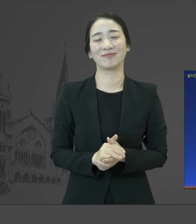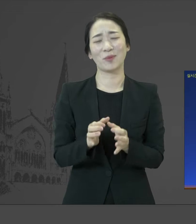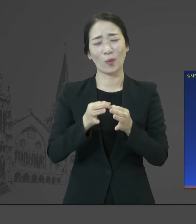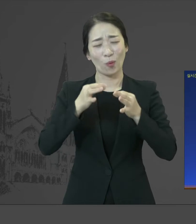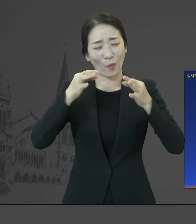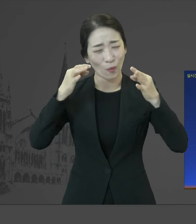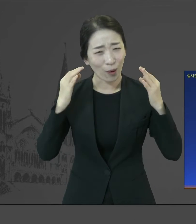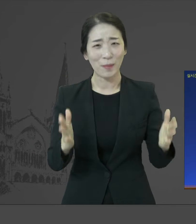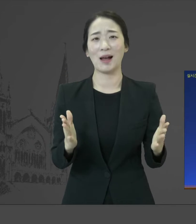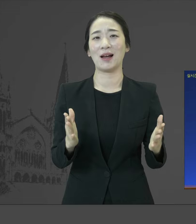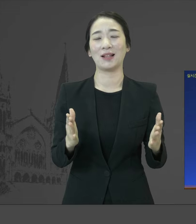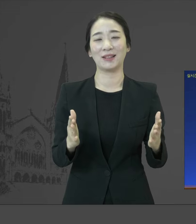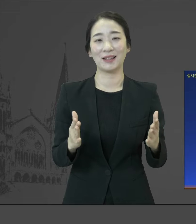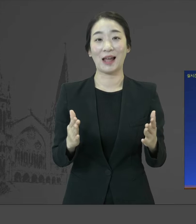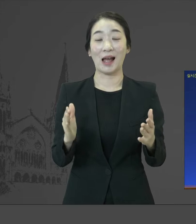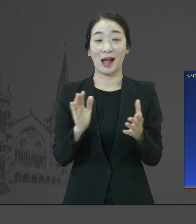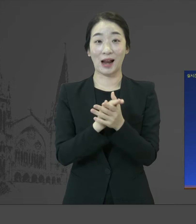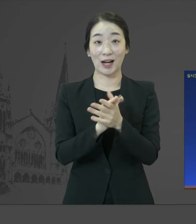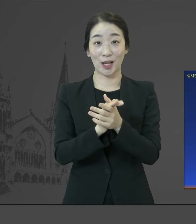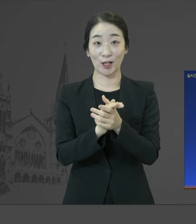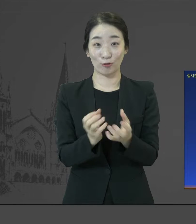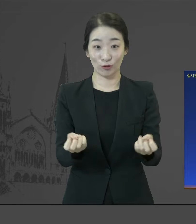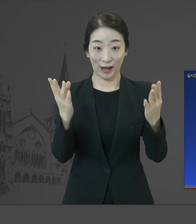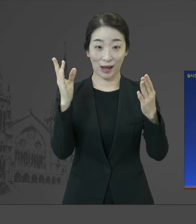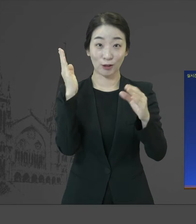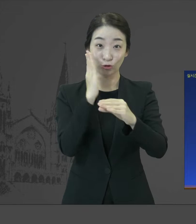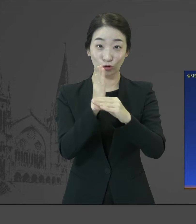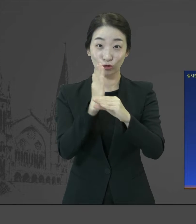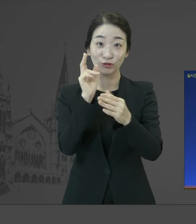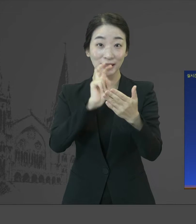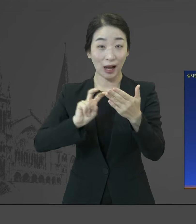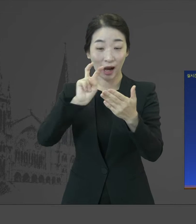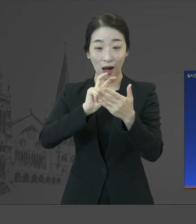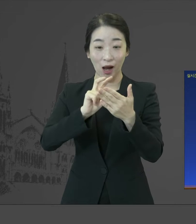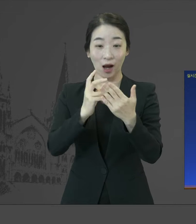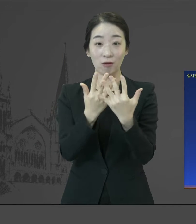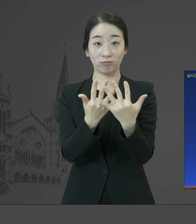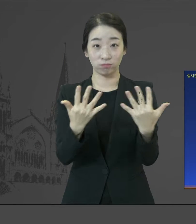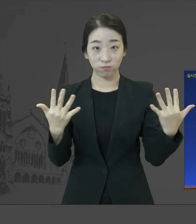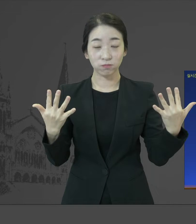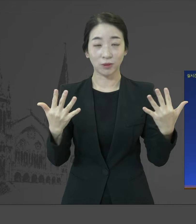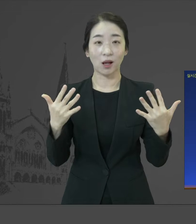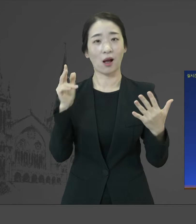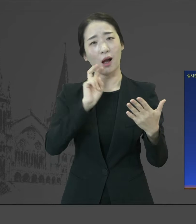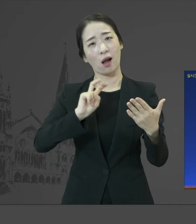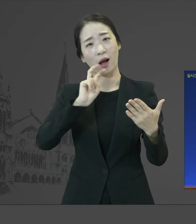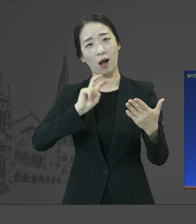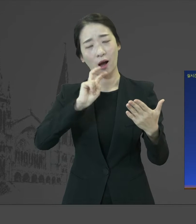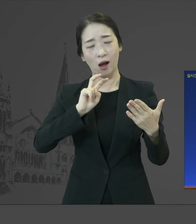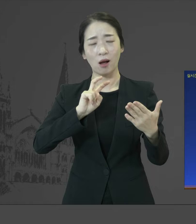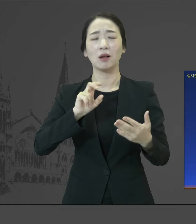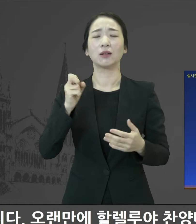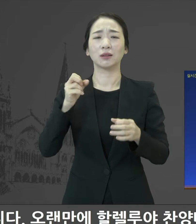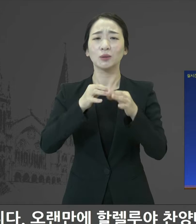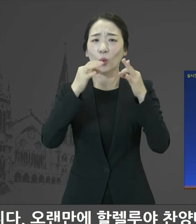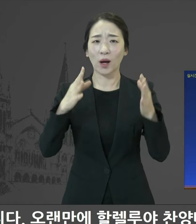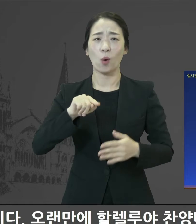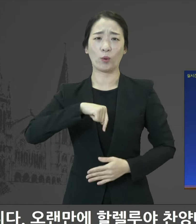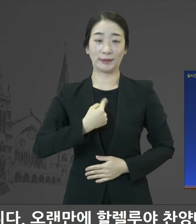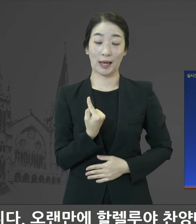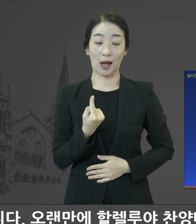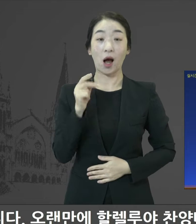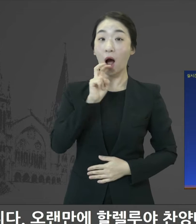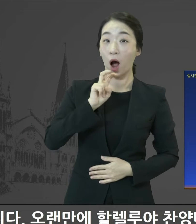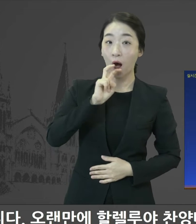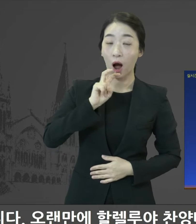오랜만에 할렐루야 찬양대 중창단이 찬양했습니다. 그동안에 솔로로 수고해 주신 분들 감사드리며